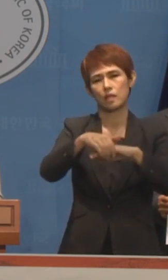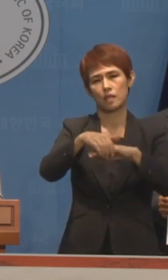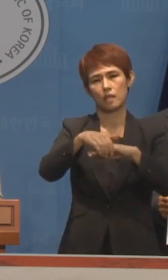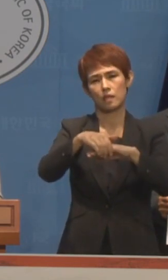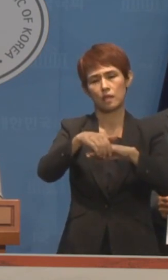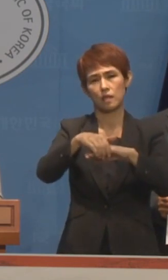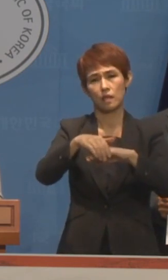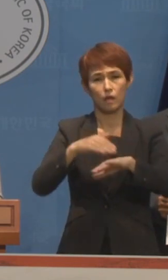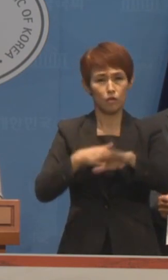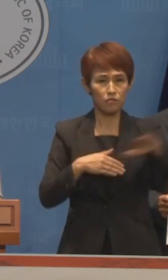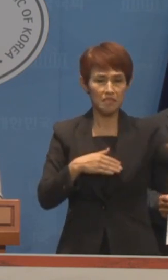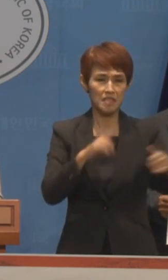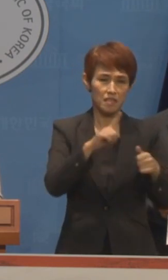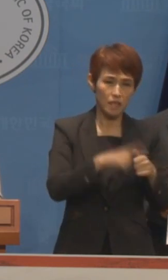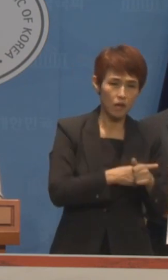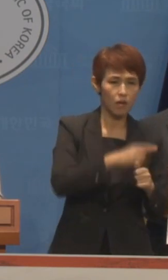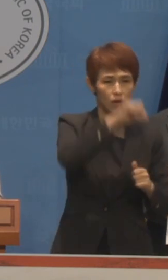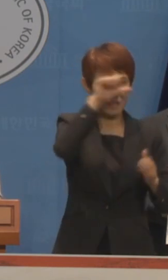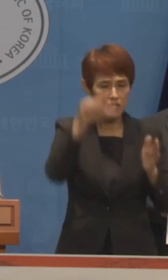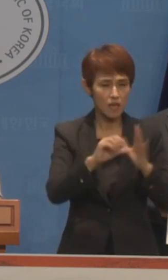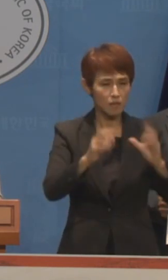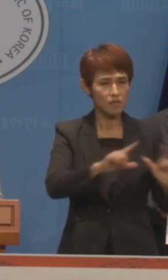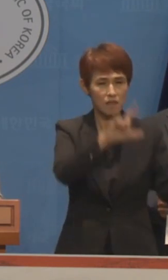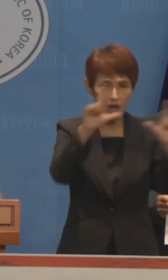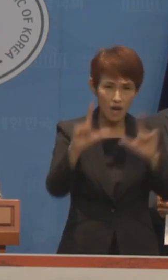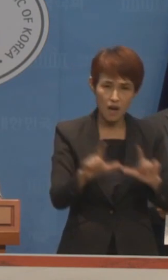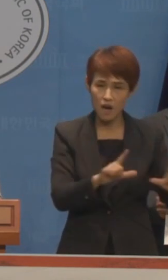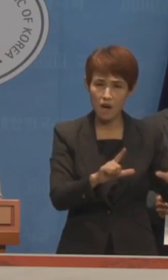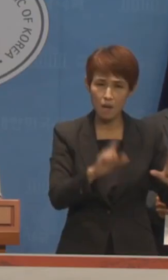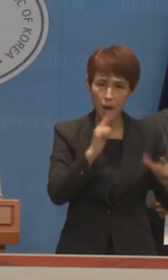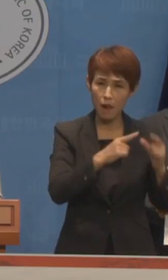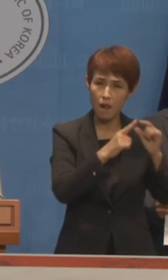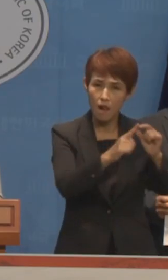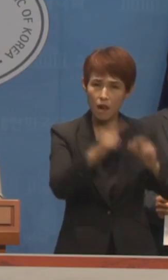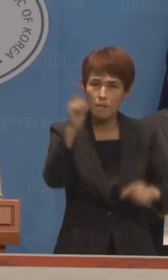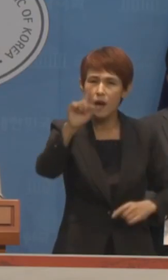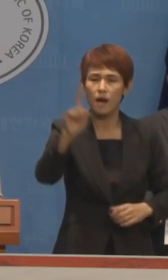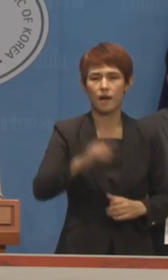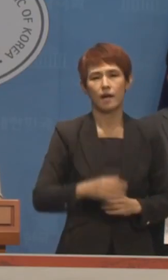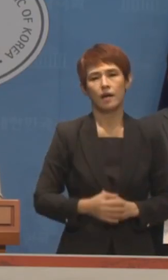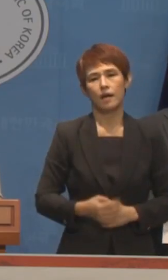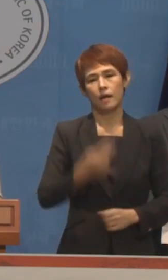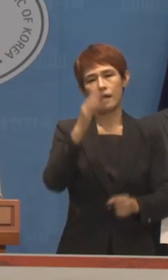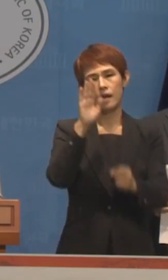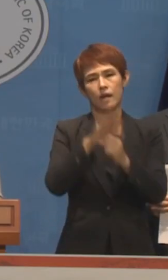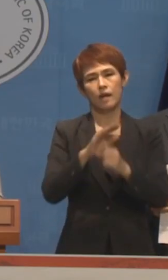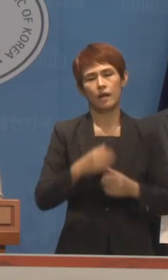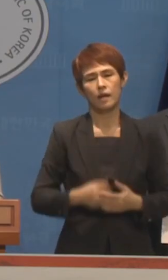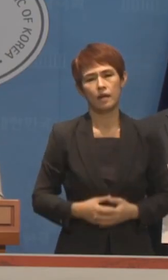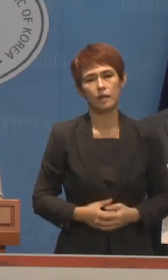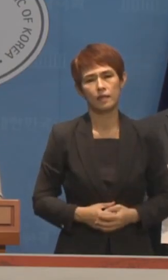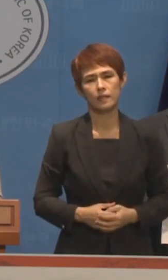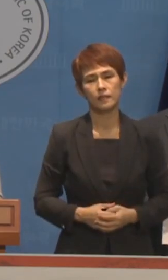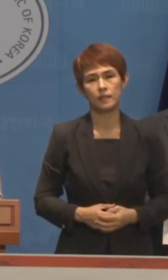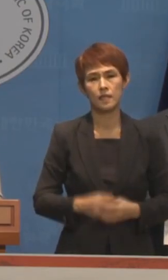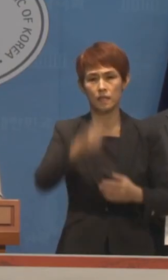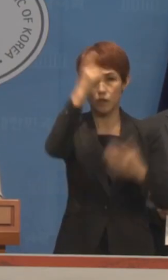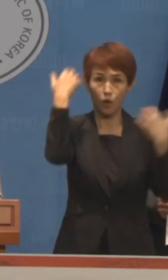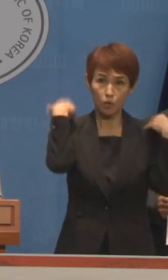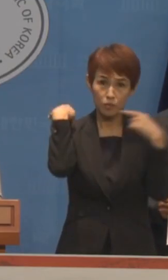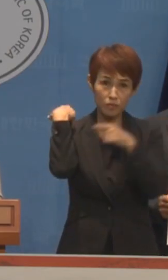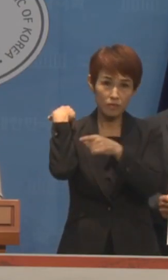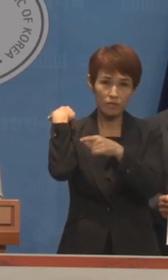어떻게 생태계니 민생이니 이런 말들을 갖다 붙일 수 있는지 기가 찹니다. 정부는 지난